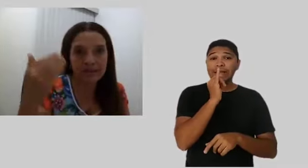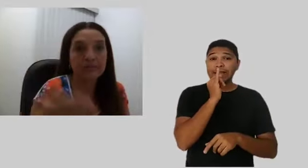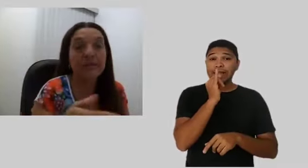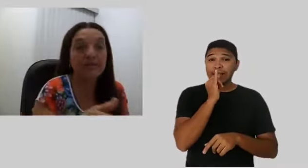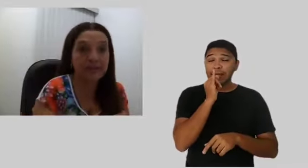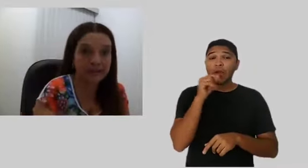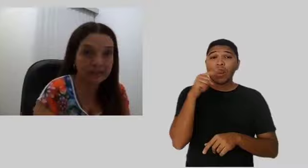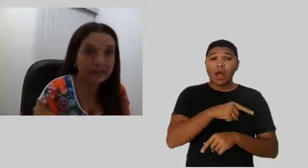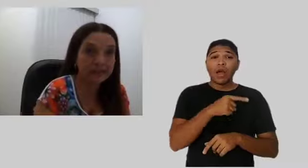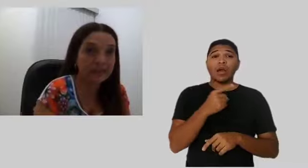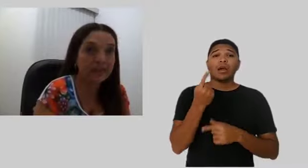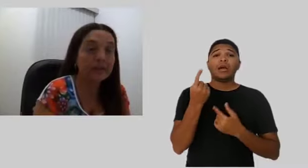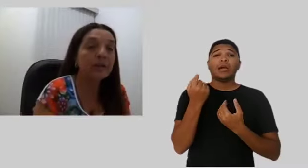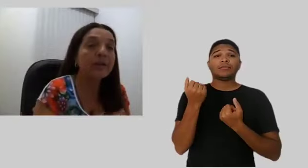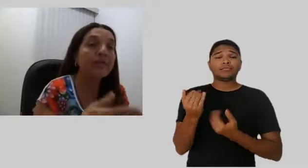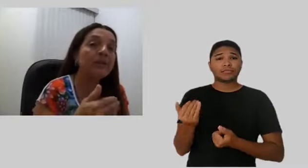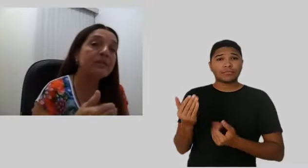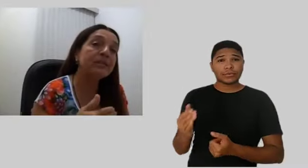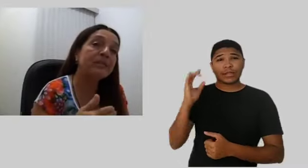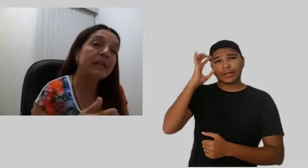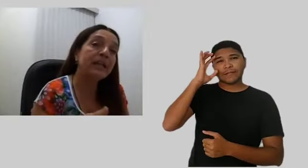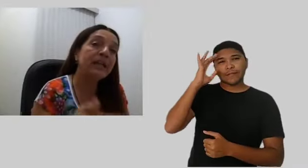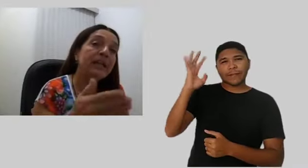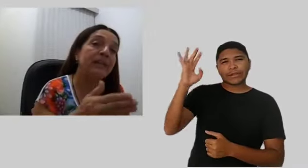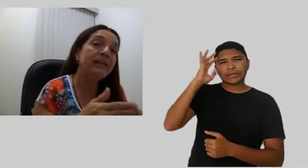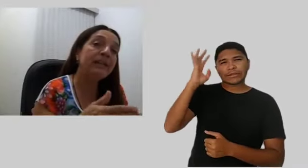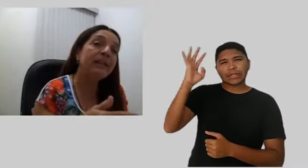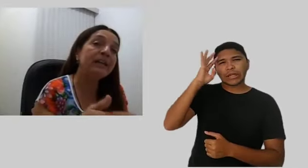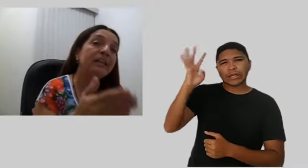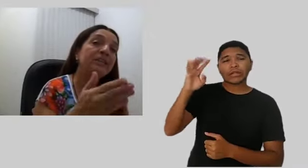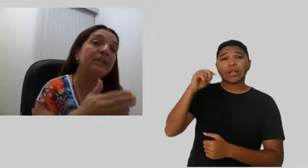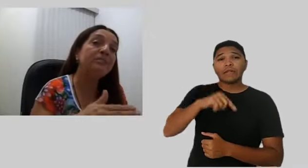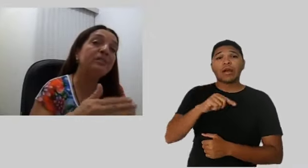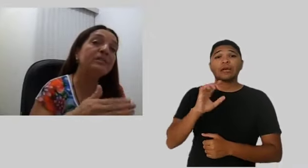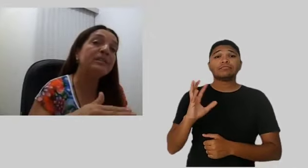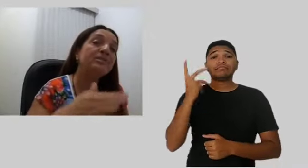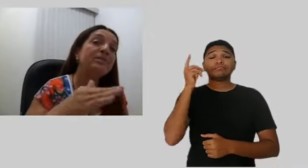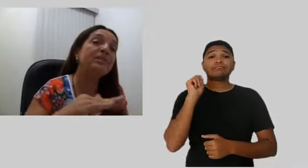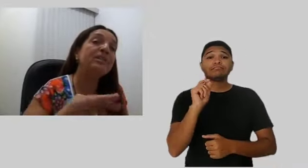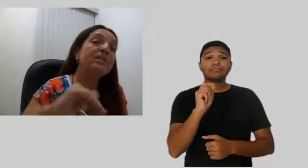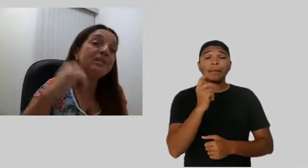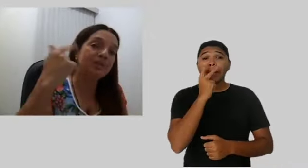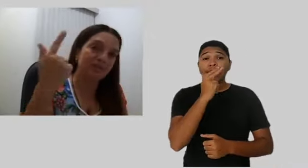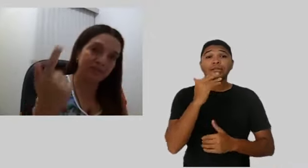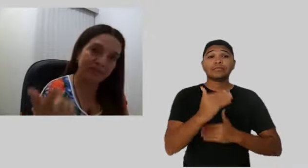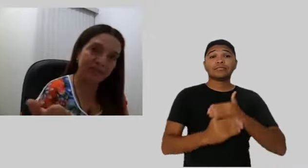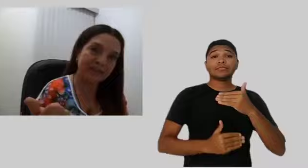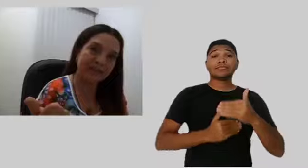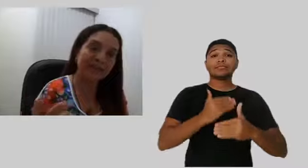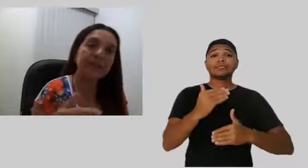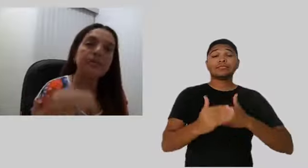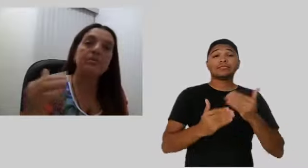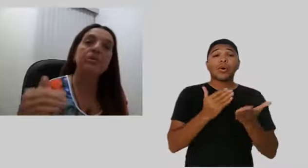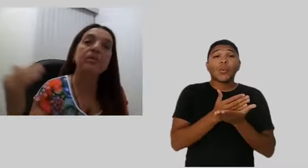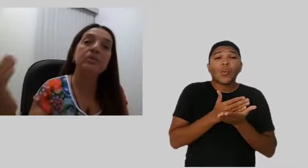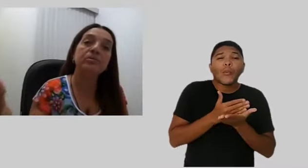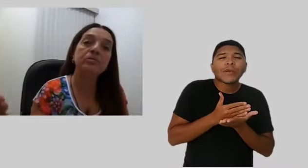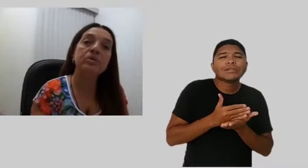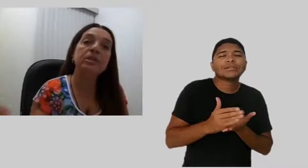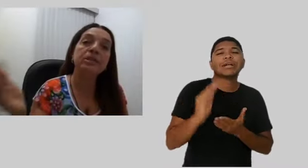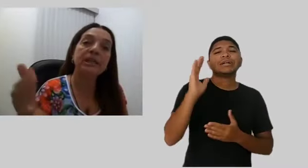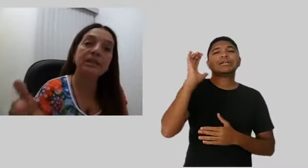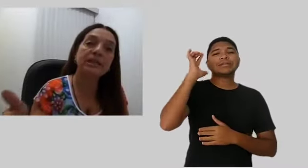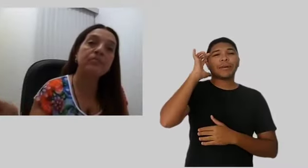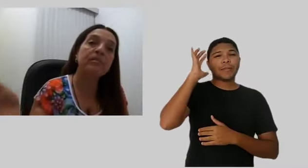seu pensamento na adolescência, o que vai acontecer? Ele ainda está em processo de início de pensar, enquanto